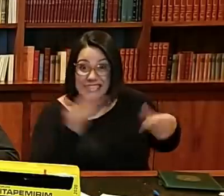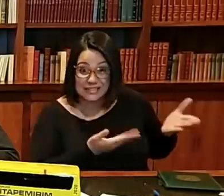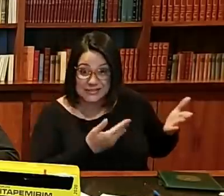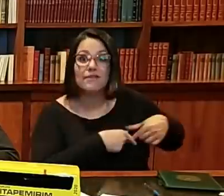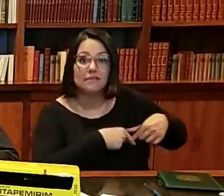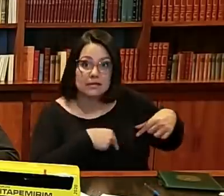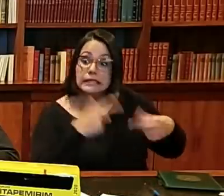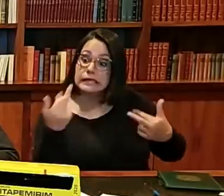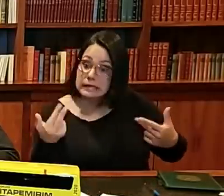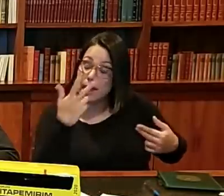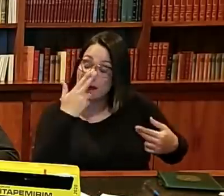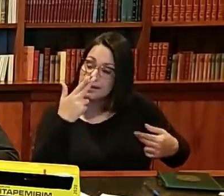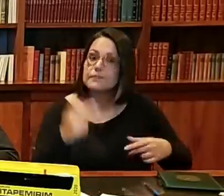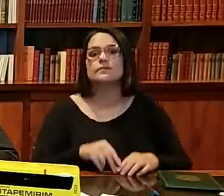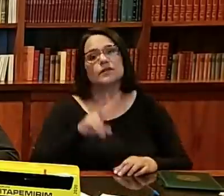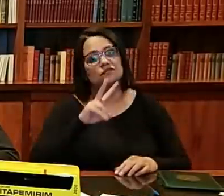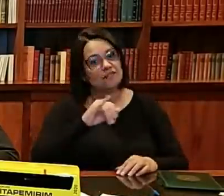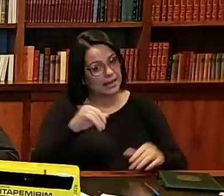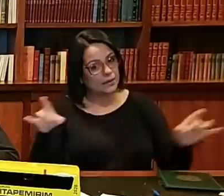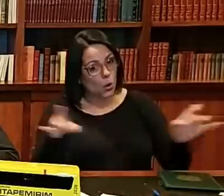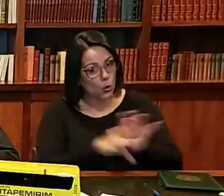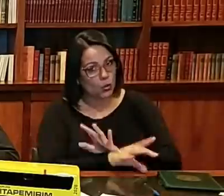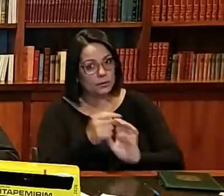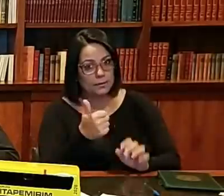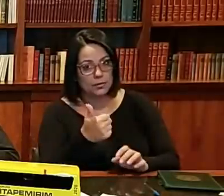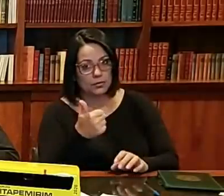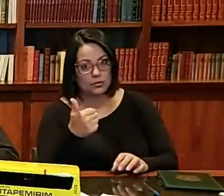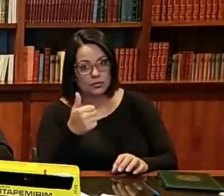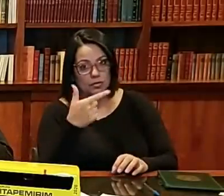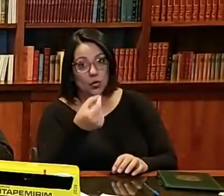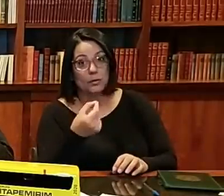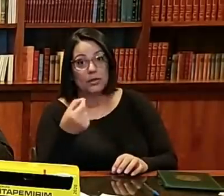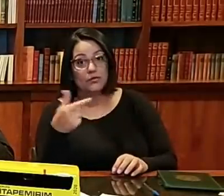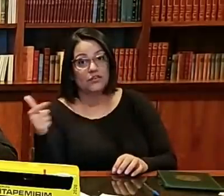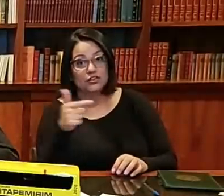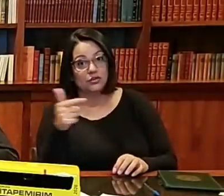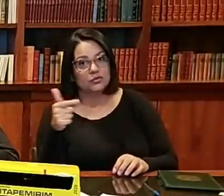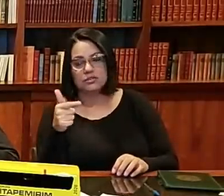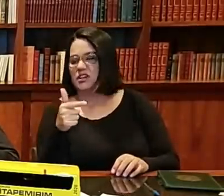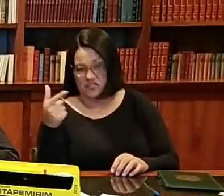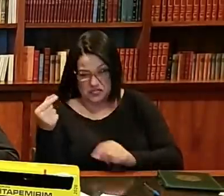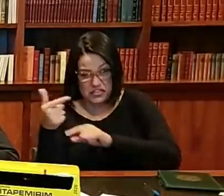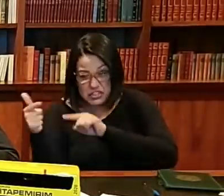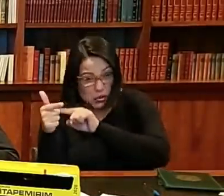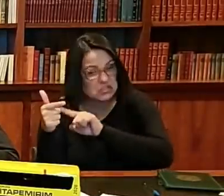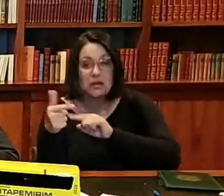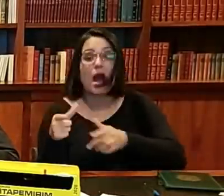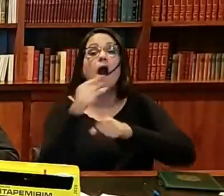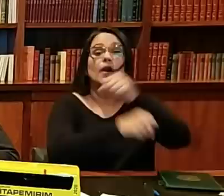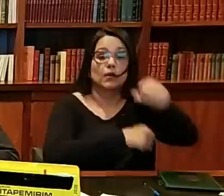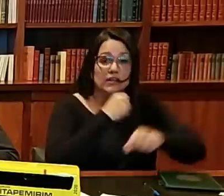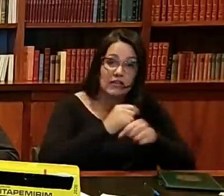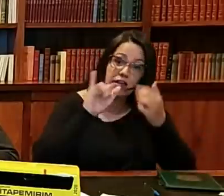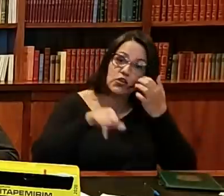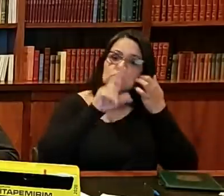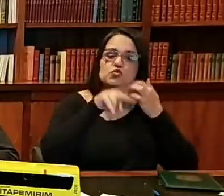Primeiro, deveria ser concluído em 22. Dá para antecipar isso aí? Nós vamos, em junho do ano que vem ela vai estar pronta, operando. E como é